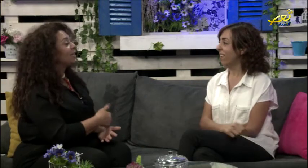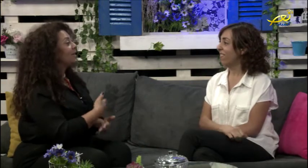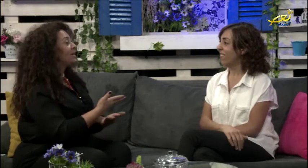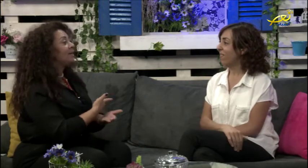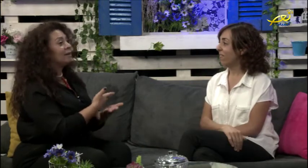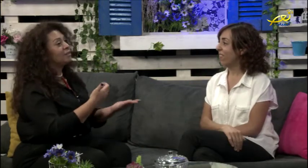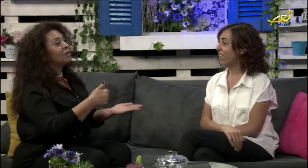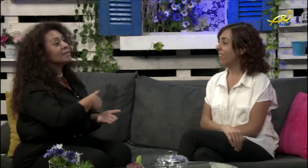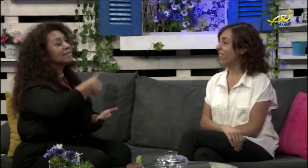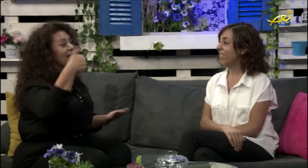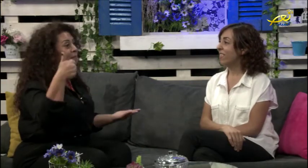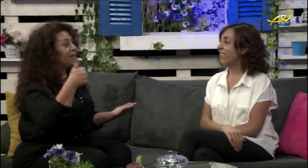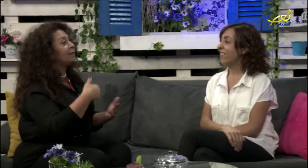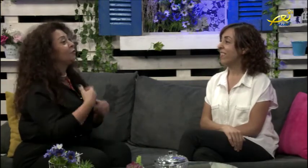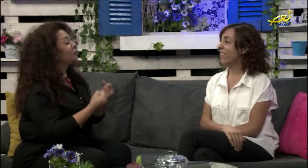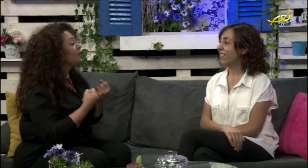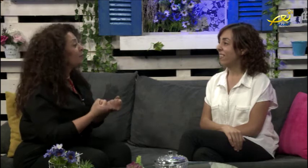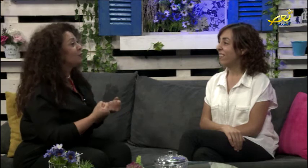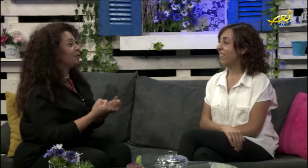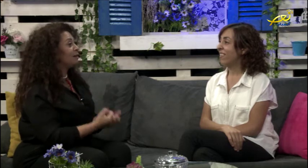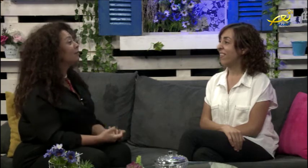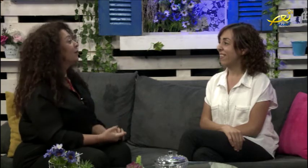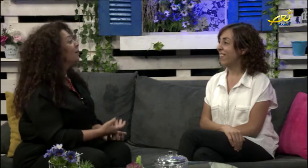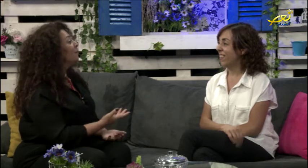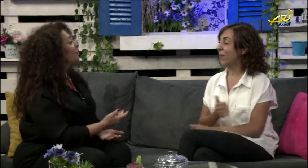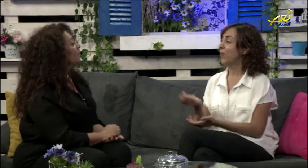هن أشخاص كاملة عندهم كل القدرات